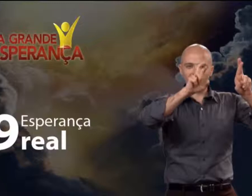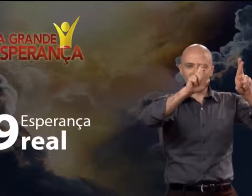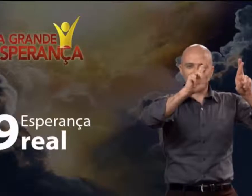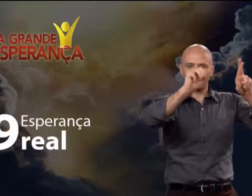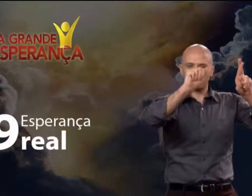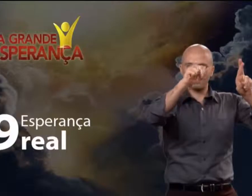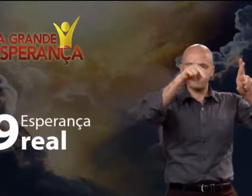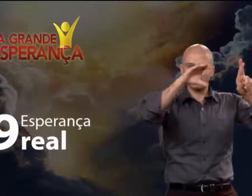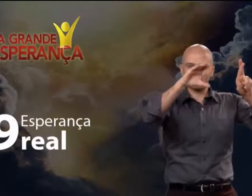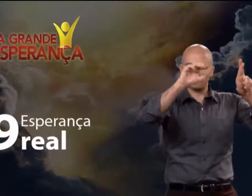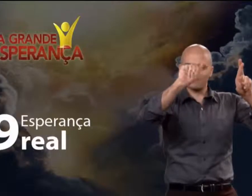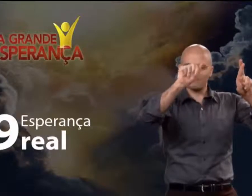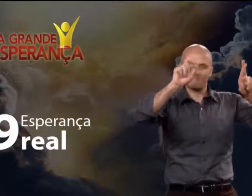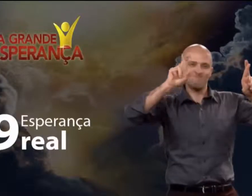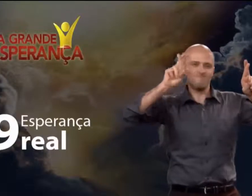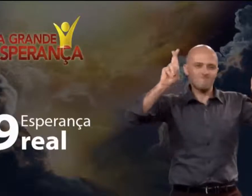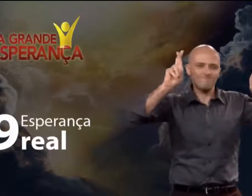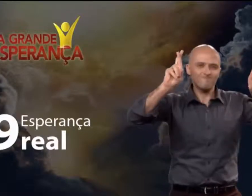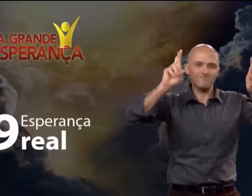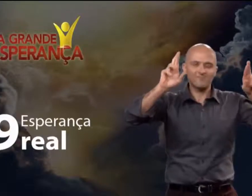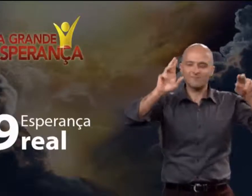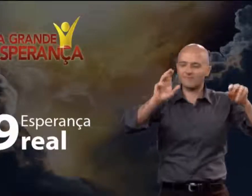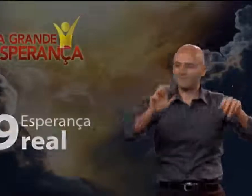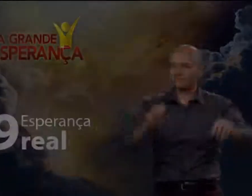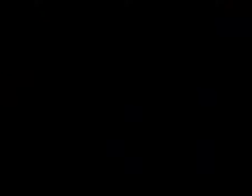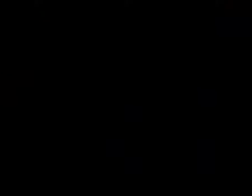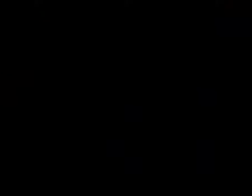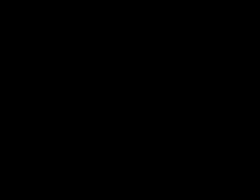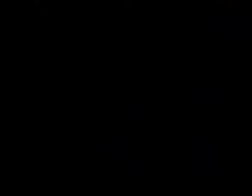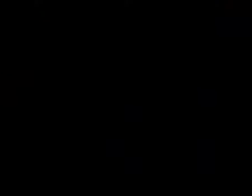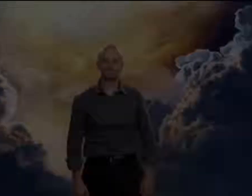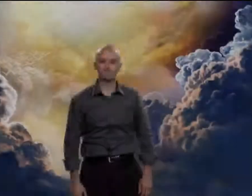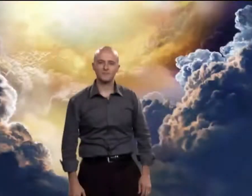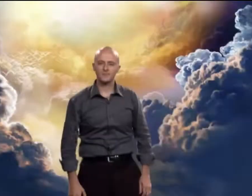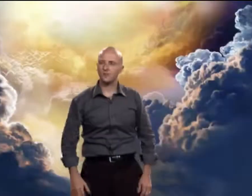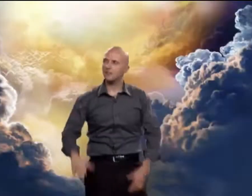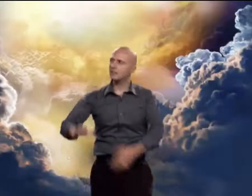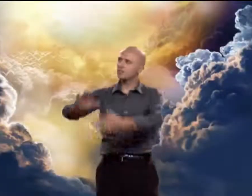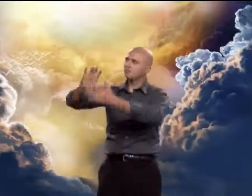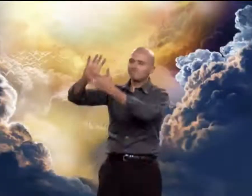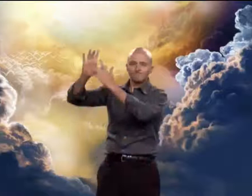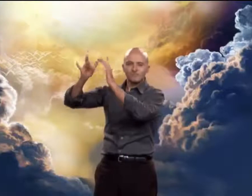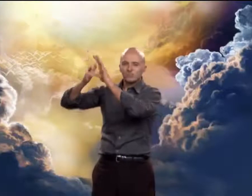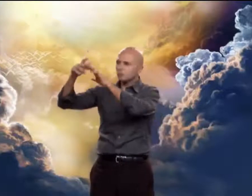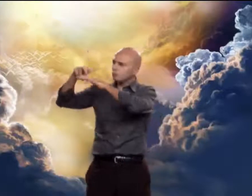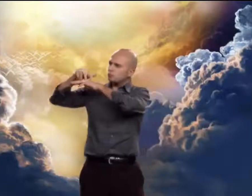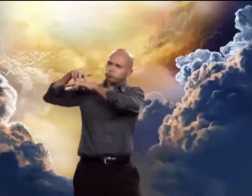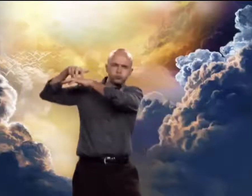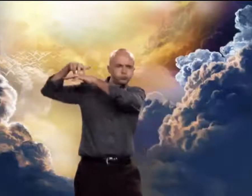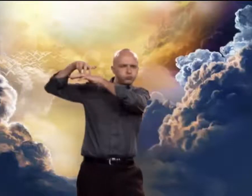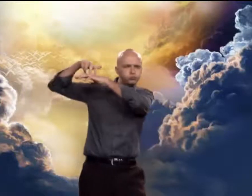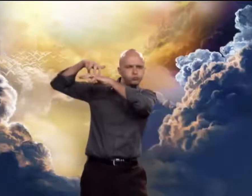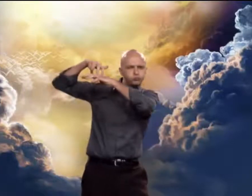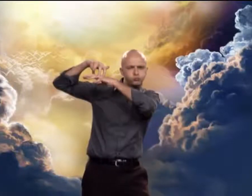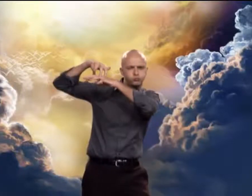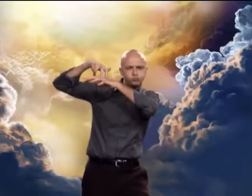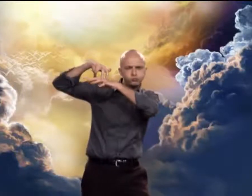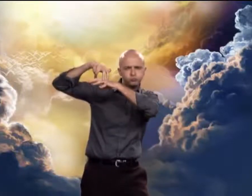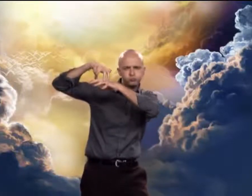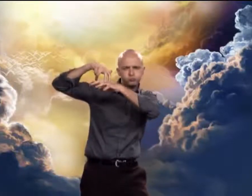Capítulo 9. Esperança real. A promessa da segunda vinda de Cristo para concluir a grande tarefa da salvação